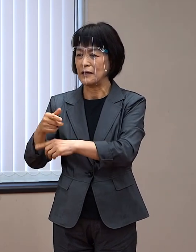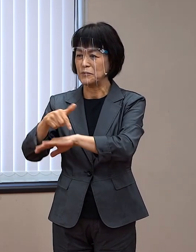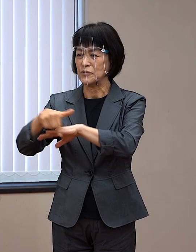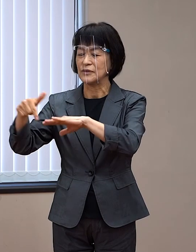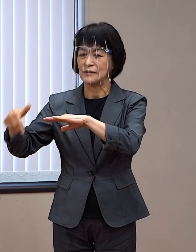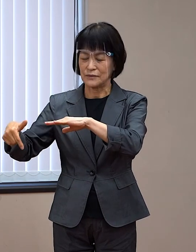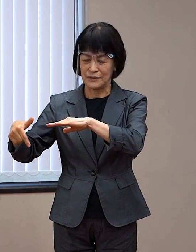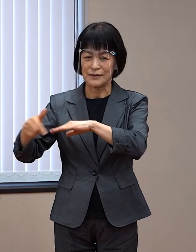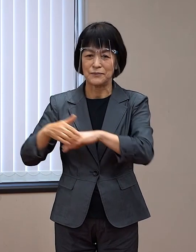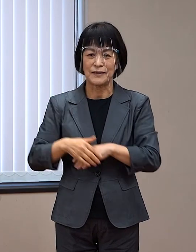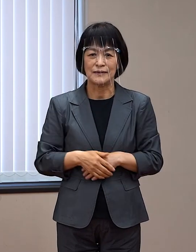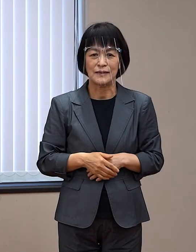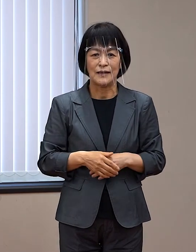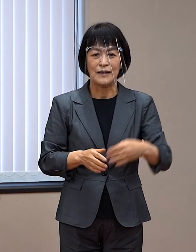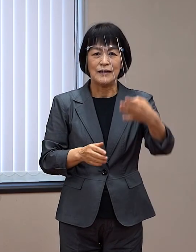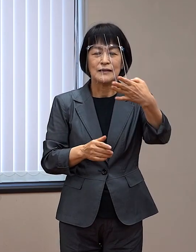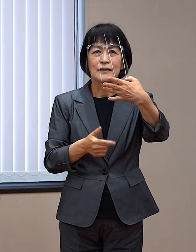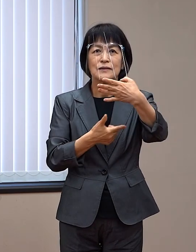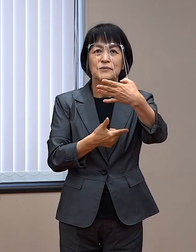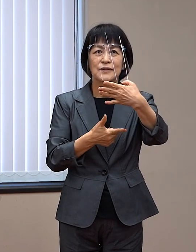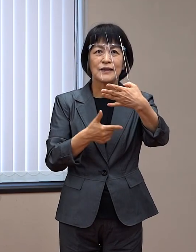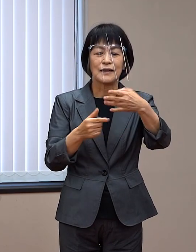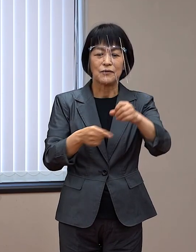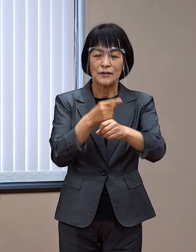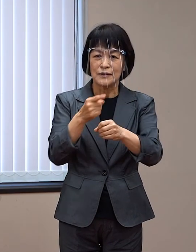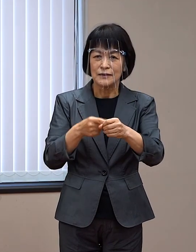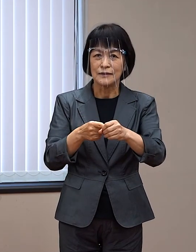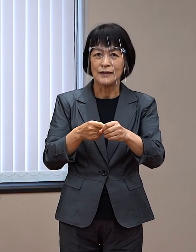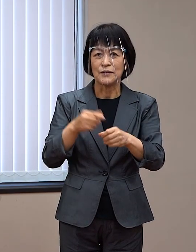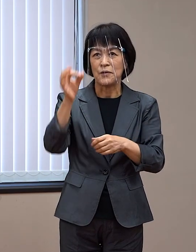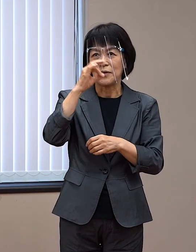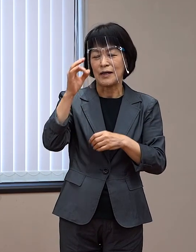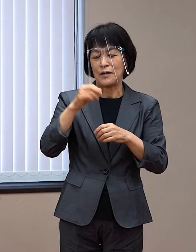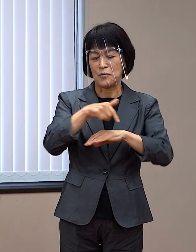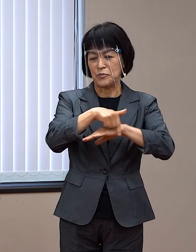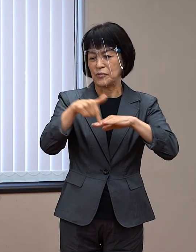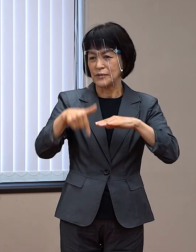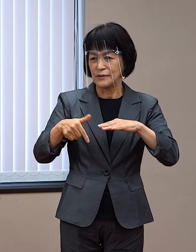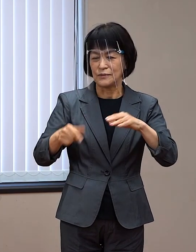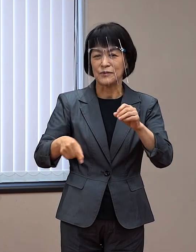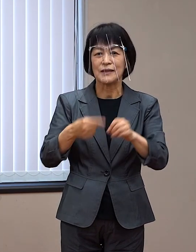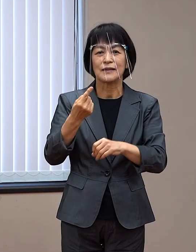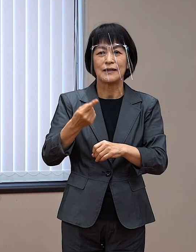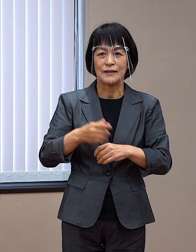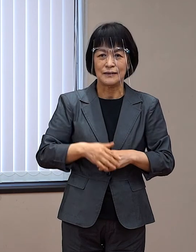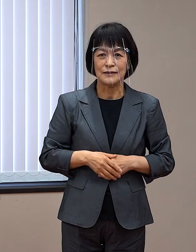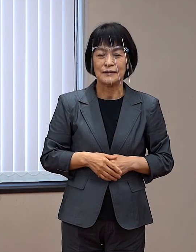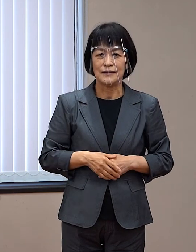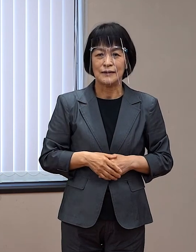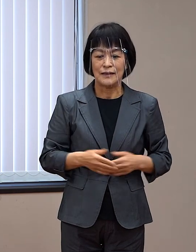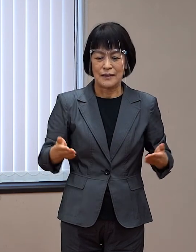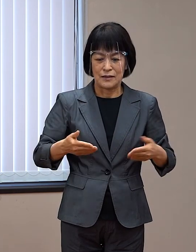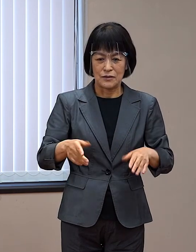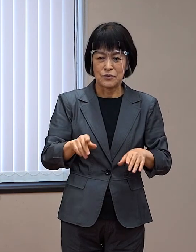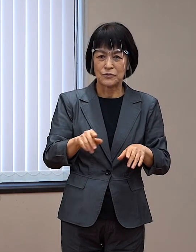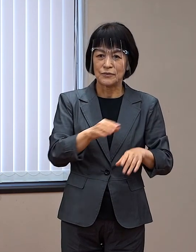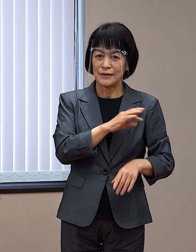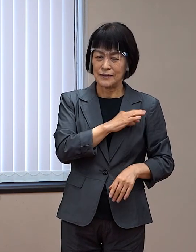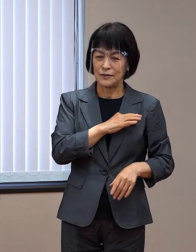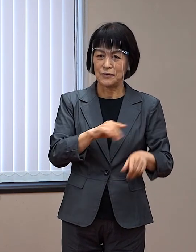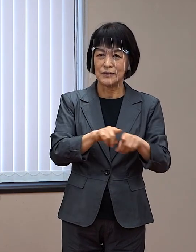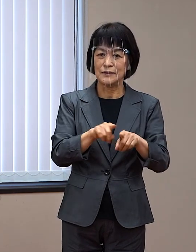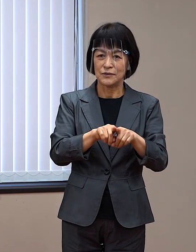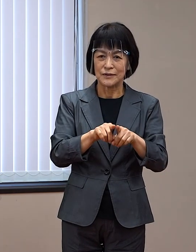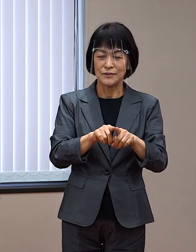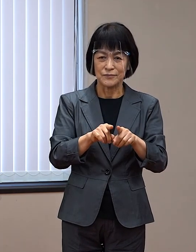して、4月6日の通年観光プロジェクトを皮切りに、職員とともにキック